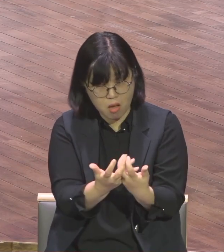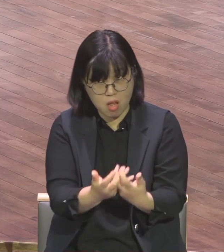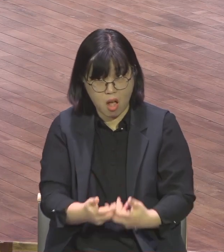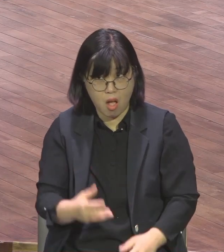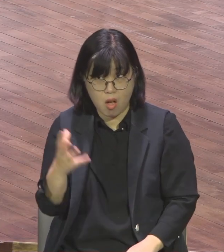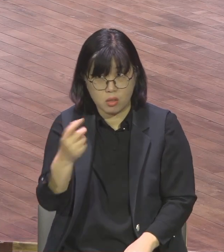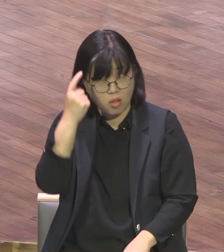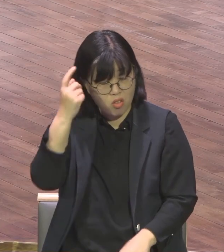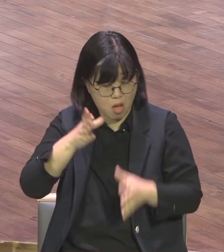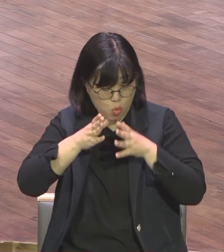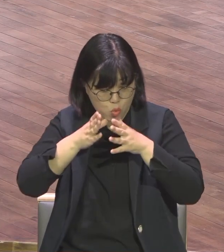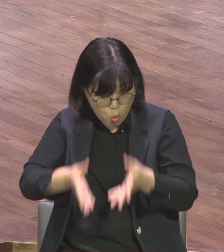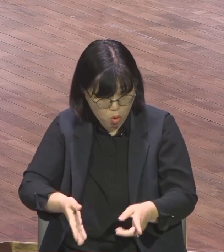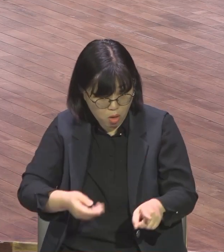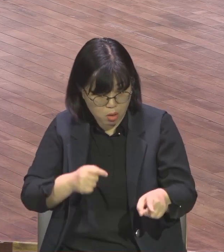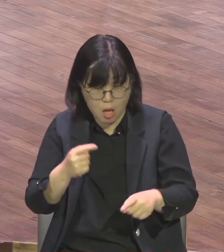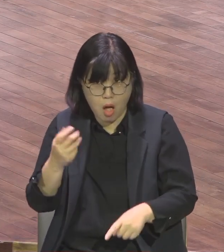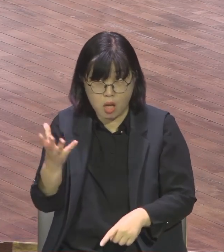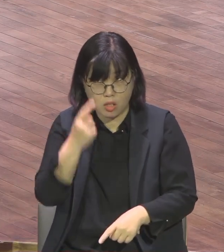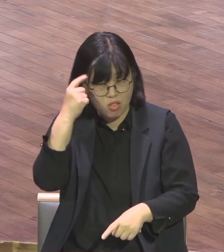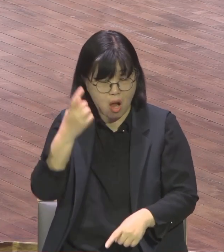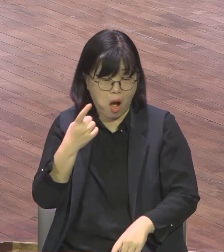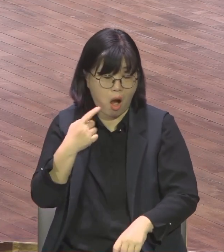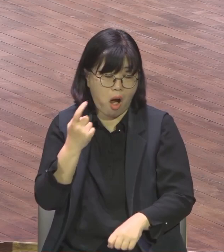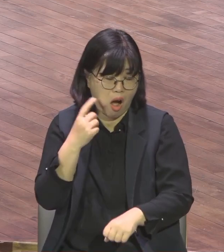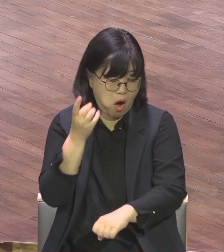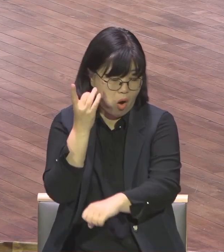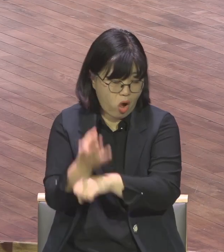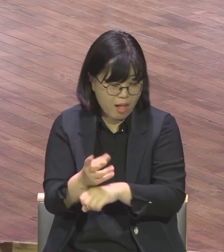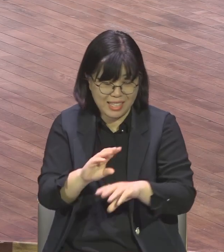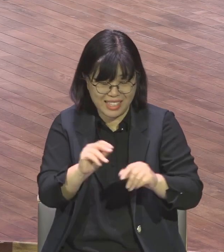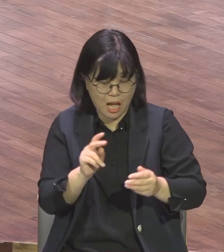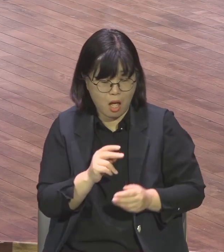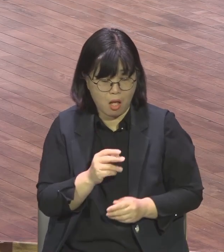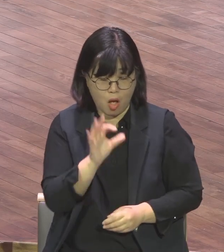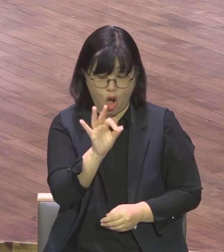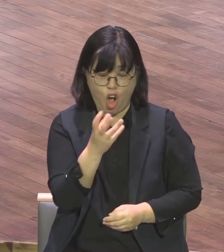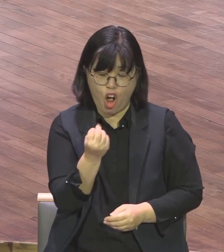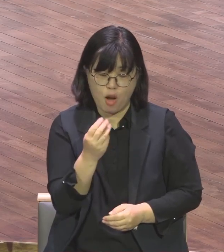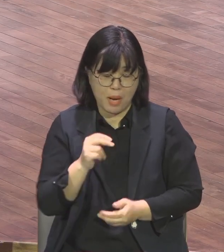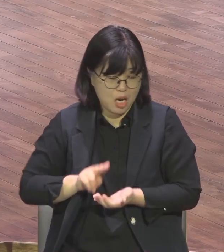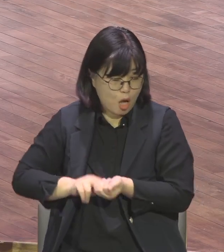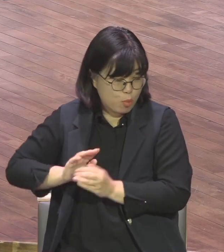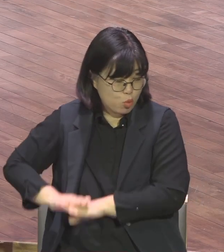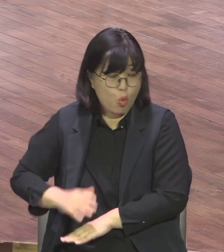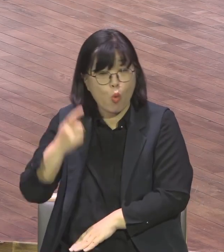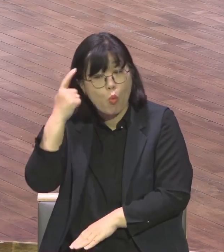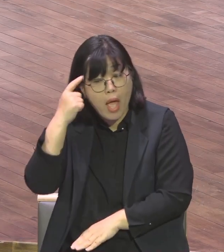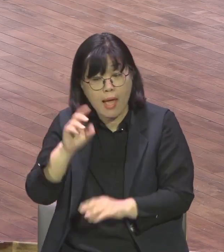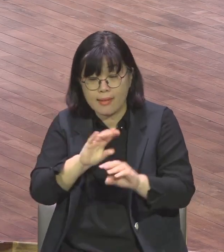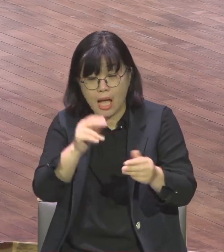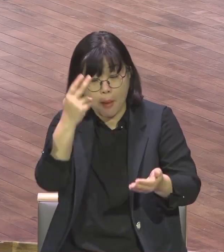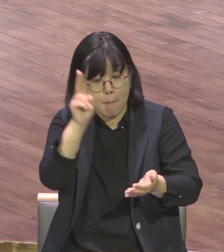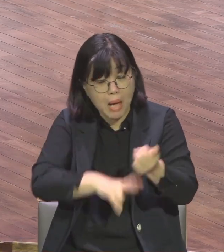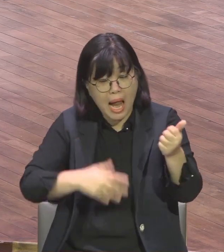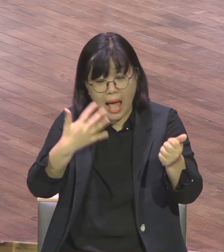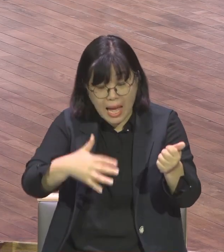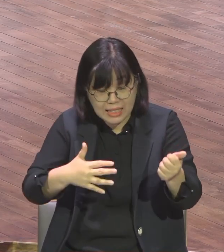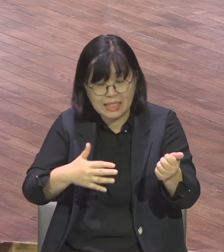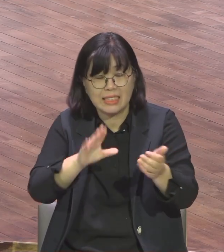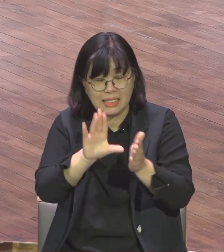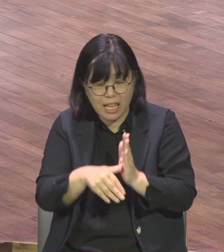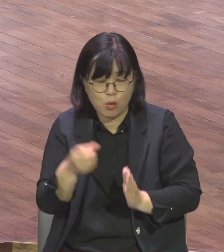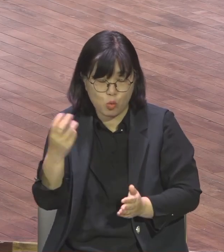성령을 속이고 땅값 얼마나 감추었느냐? 땅이 그대로 있을 때는 내 땅이 아니면 판 후에도 내 마음대로 할 수 없더냐?